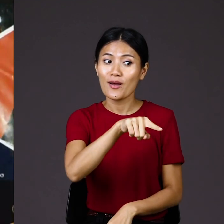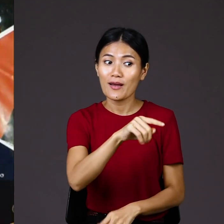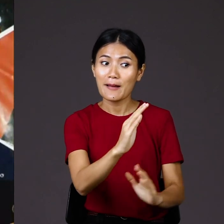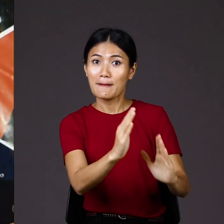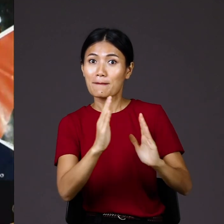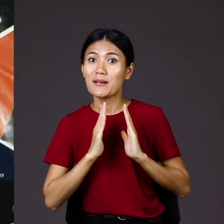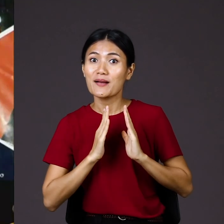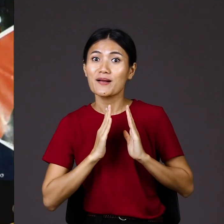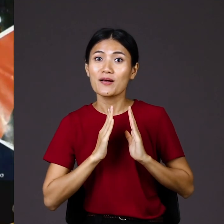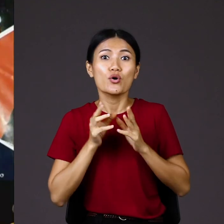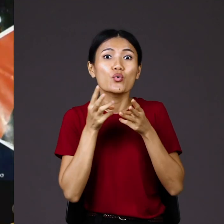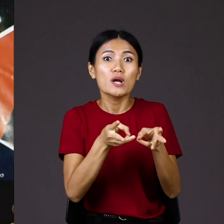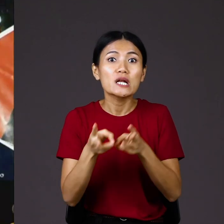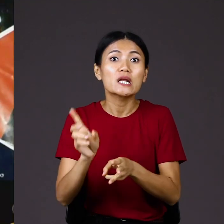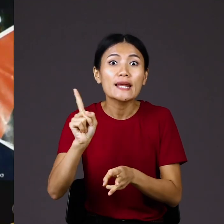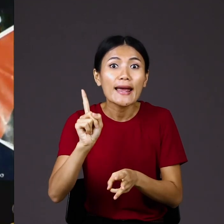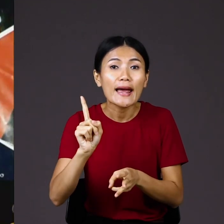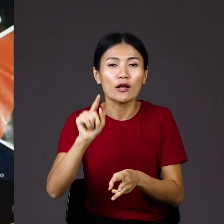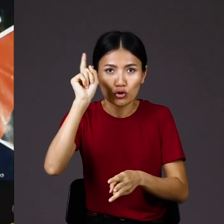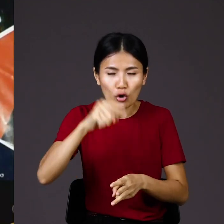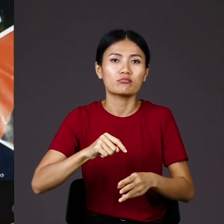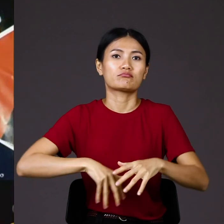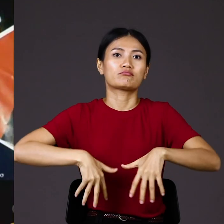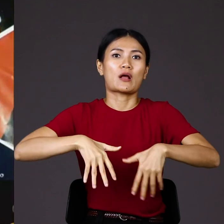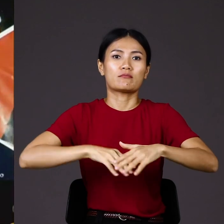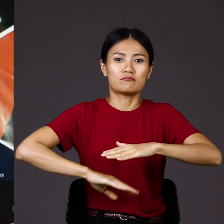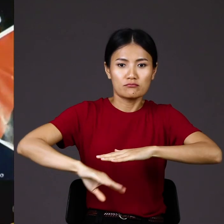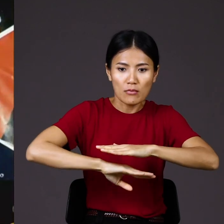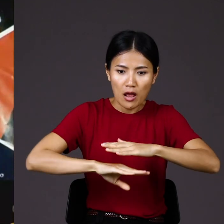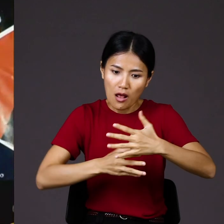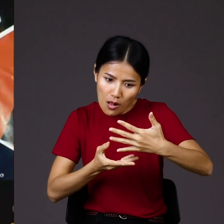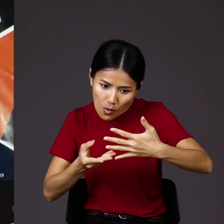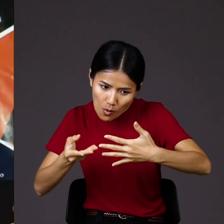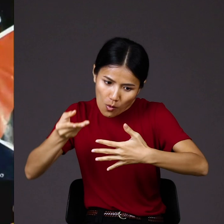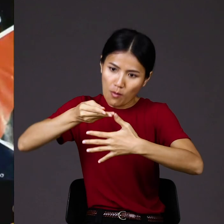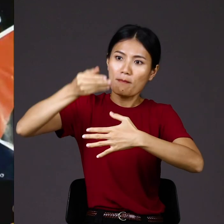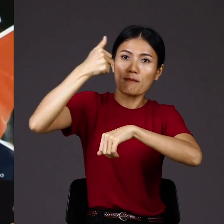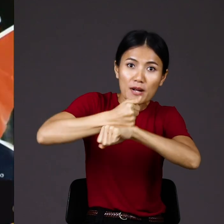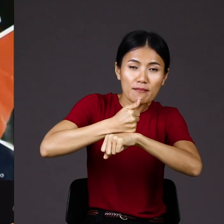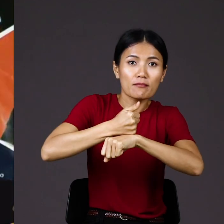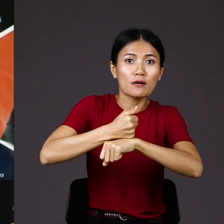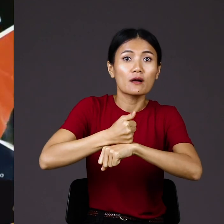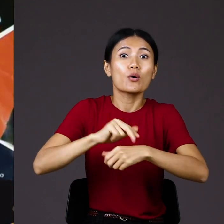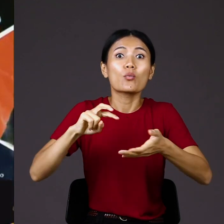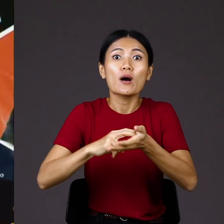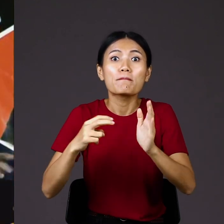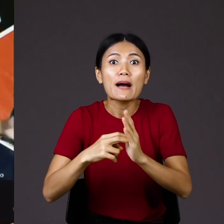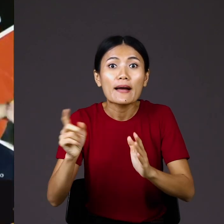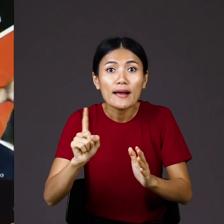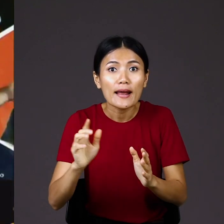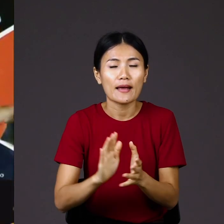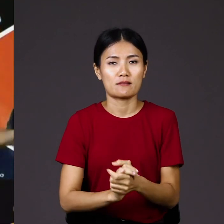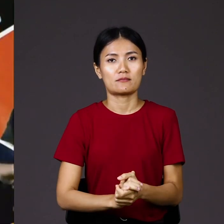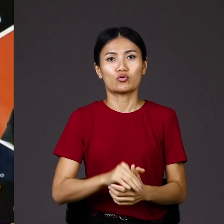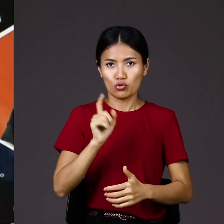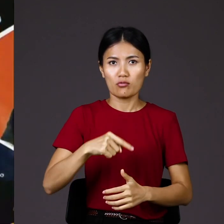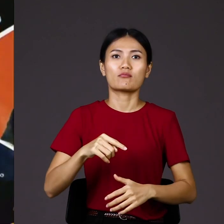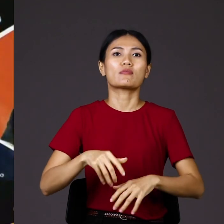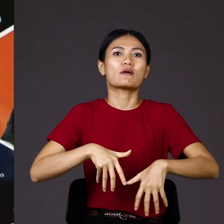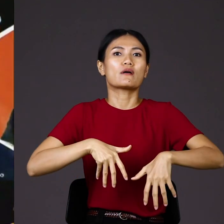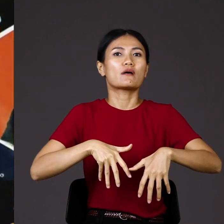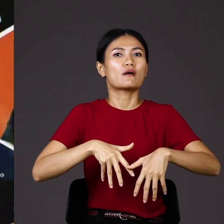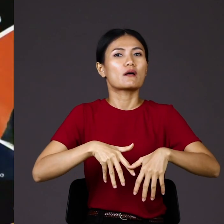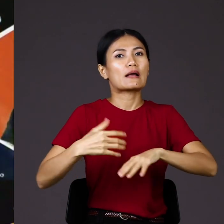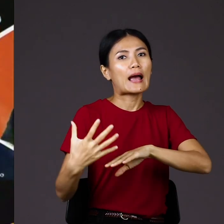แต่จะทำอย่างนี้ได้ต้องทำจากล่างขึ้นบนทำจากลงบนล่างล่างขึ้นบนหมายความว่าอย่างไรเราต้องทำการเมืองท้